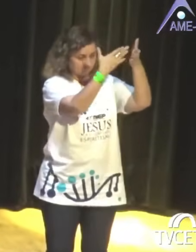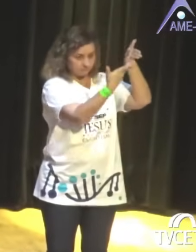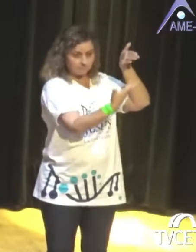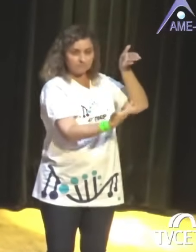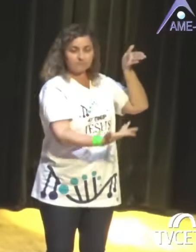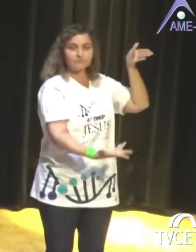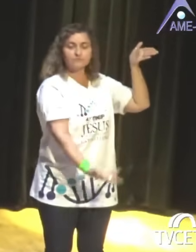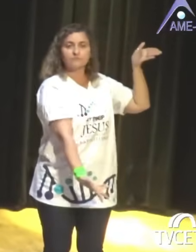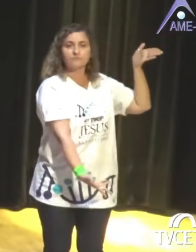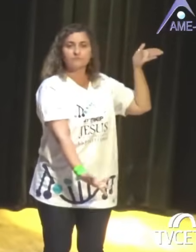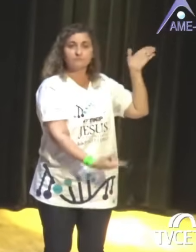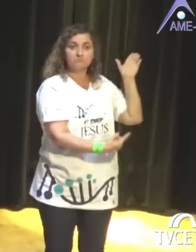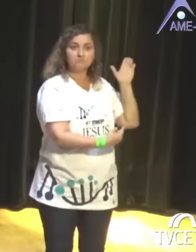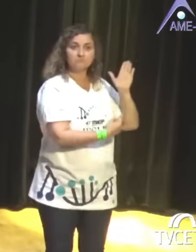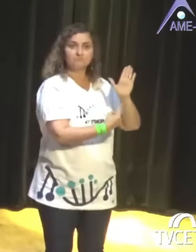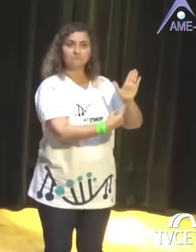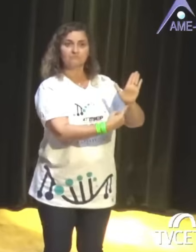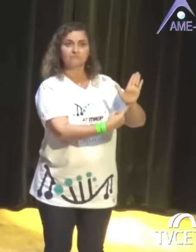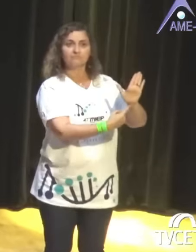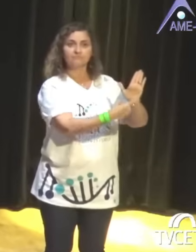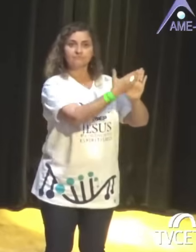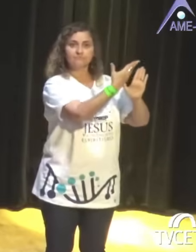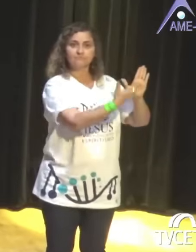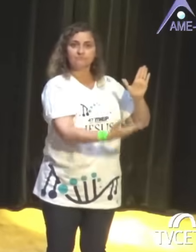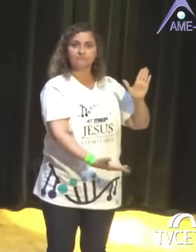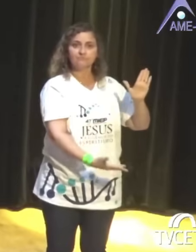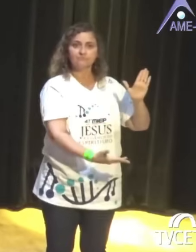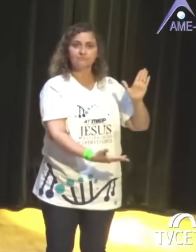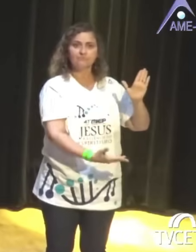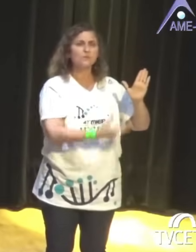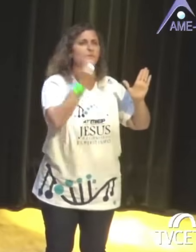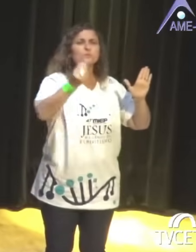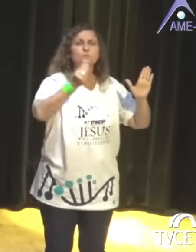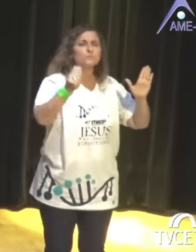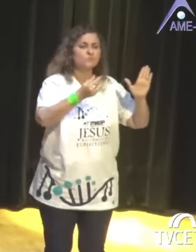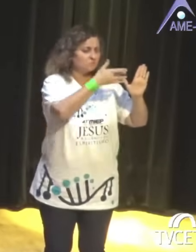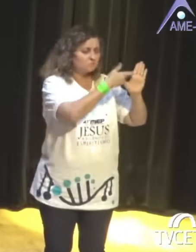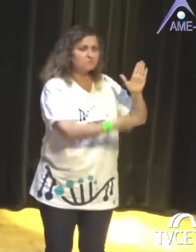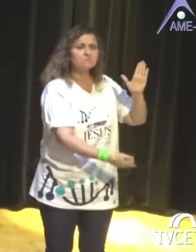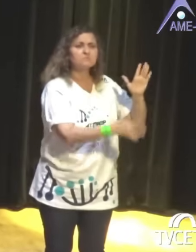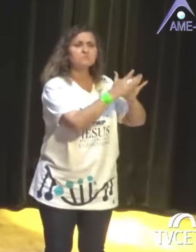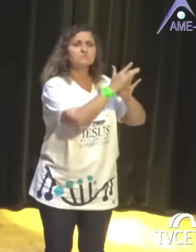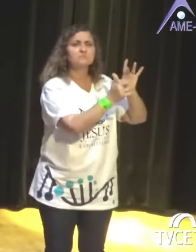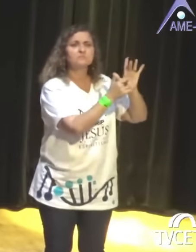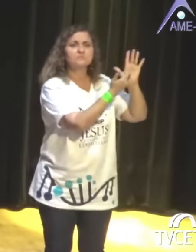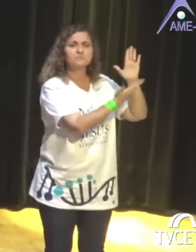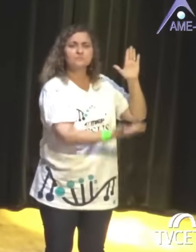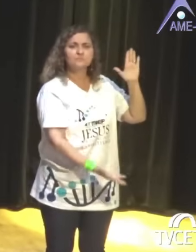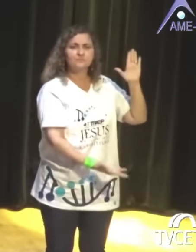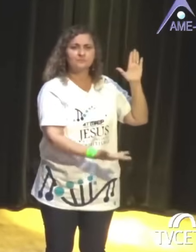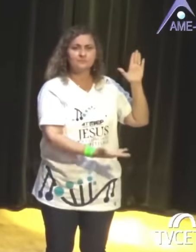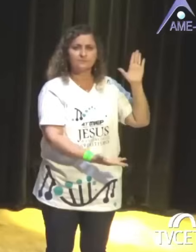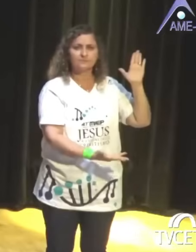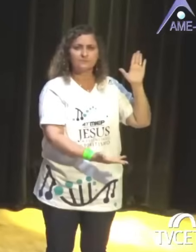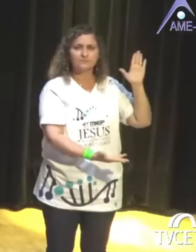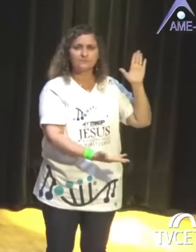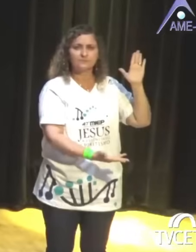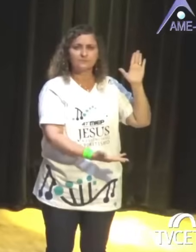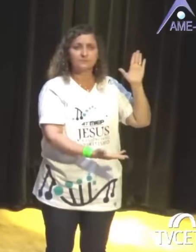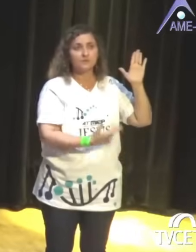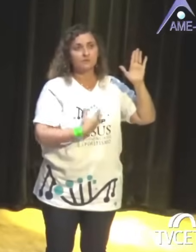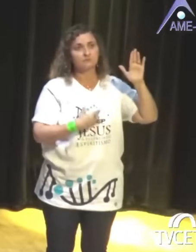imagem não é então como é que é a imagem ou